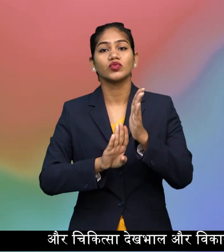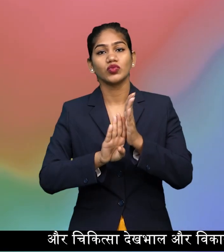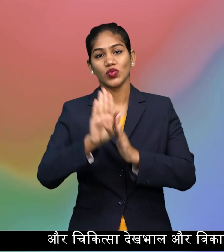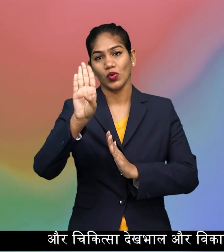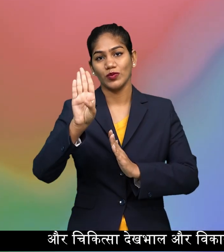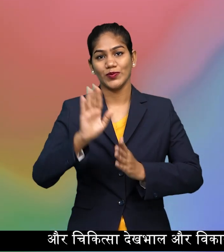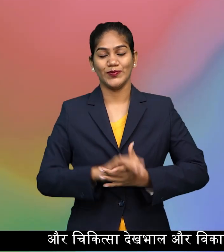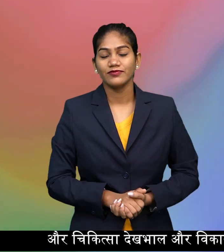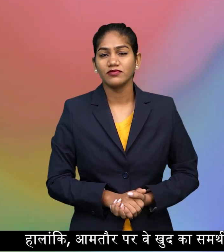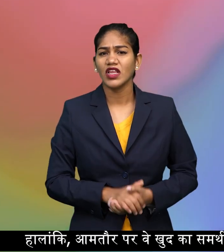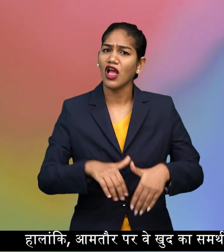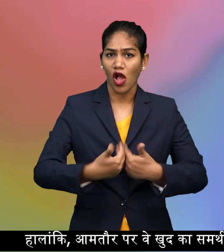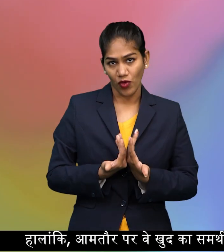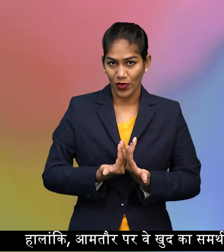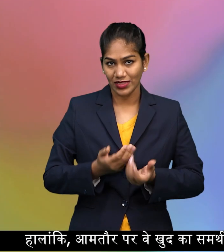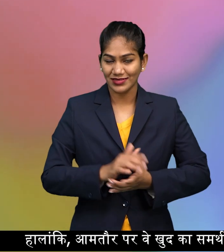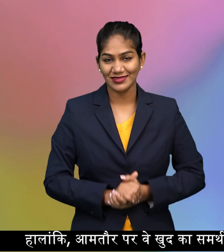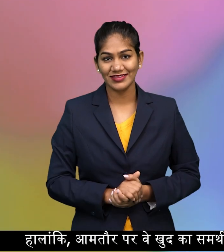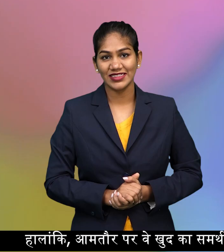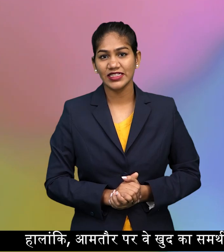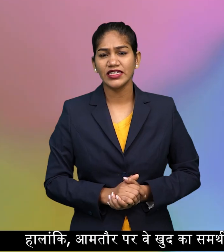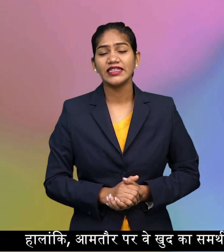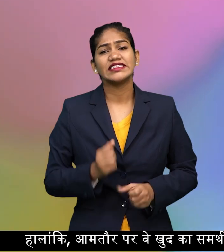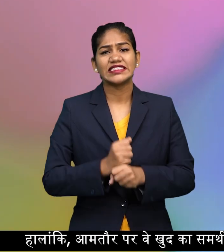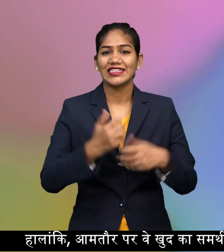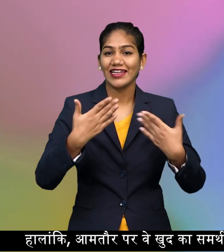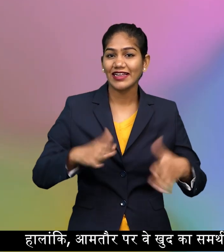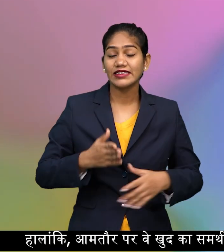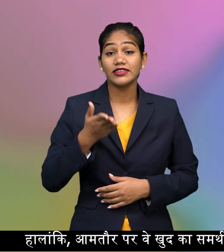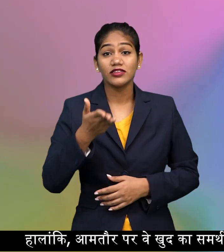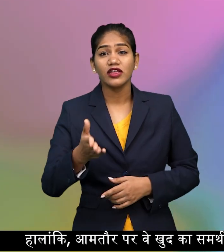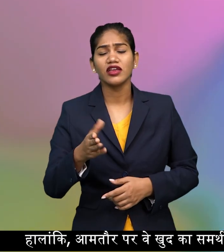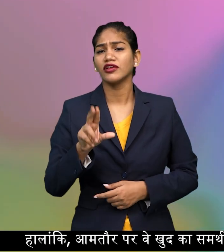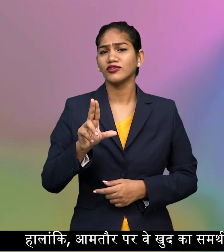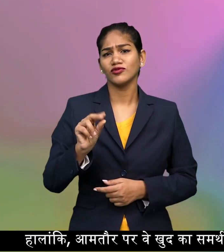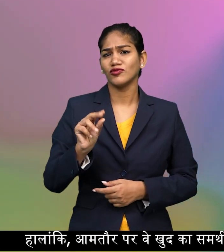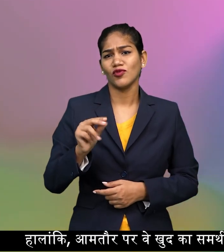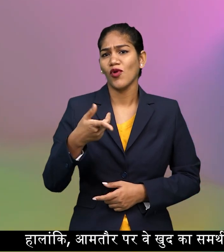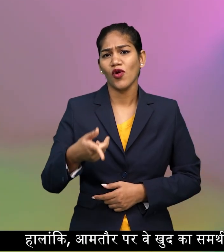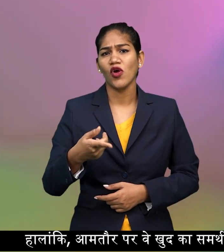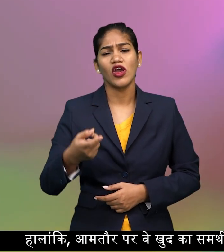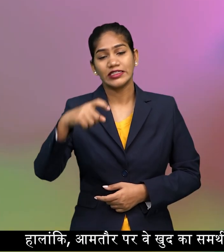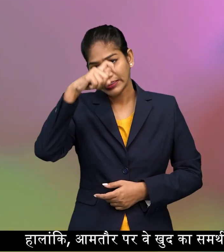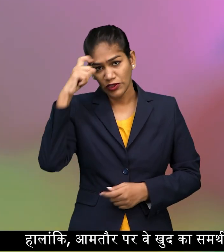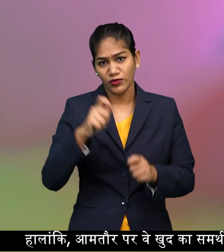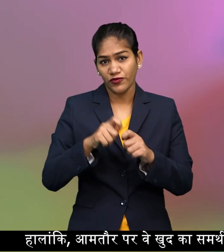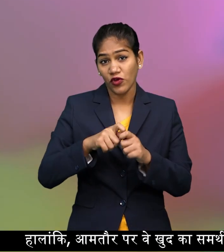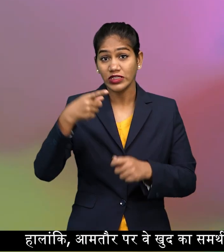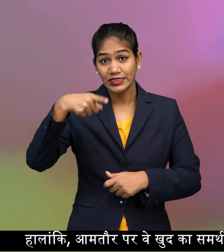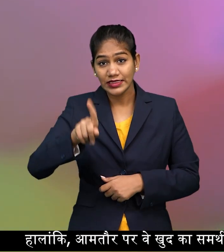है। हालांकि आमतौर पर वे खुद का समर्थन करने के लिए अपनी आय अर्जित नहीं